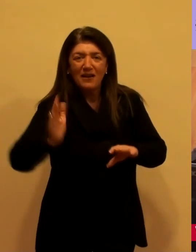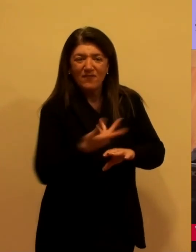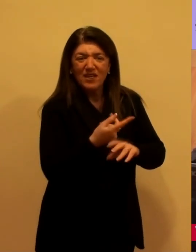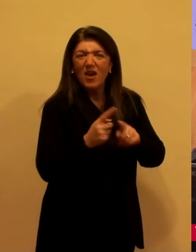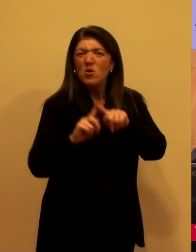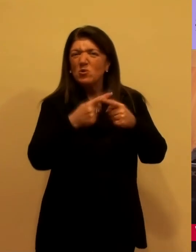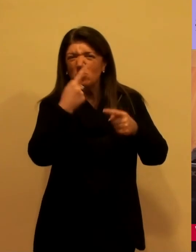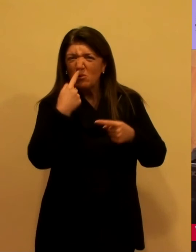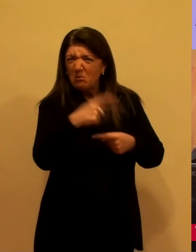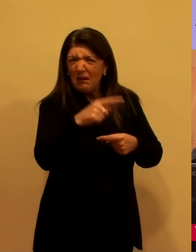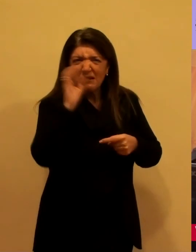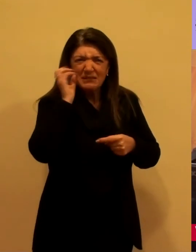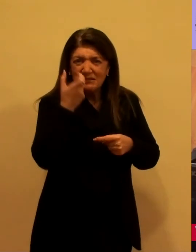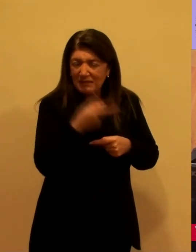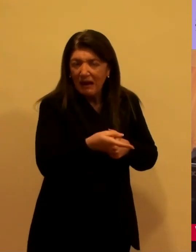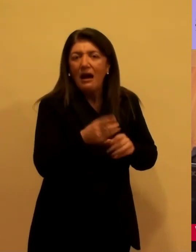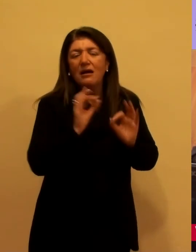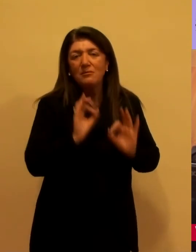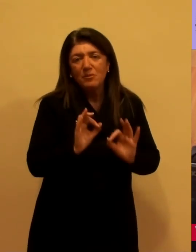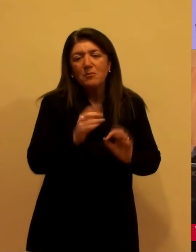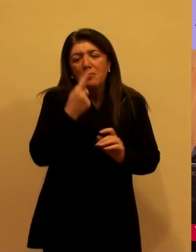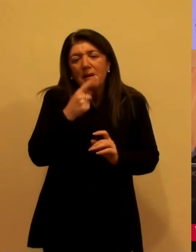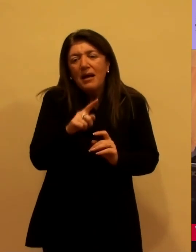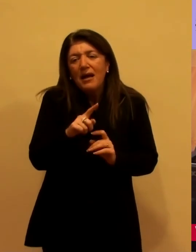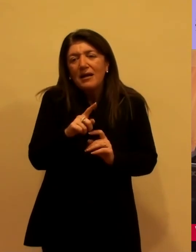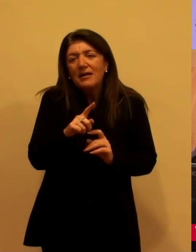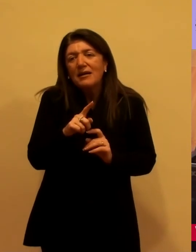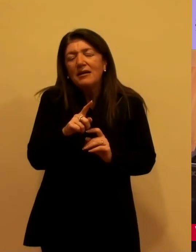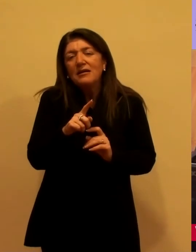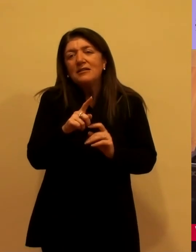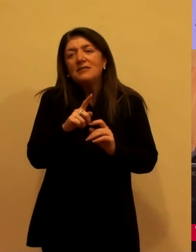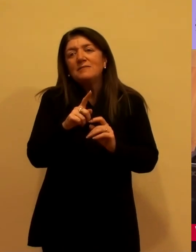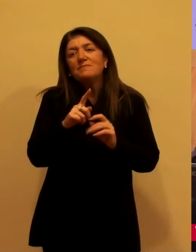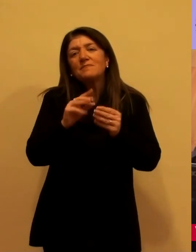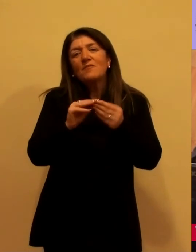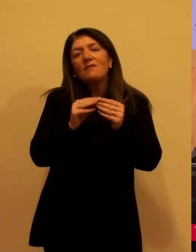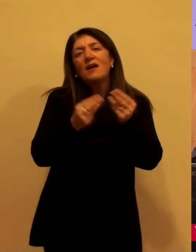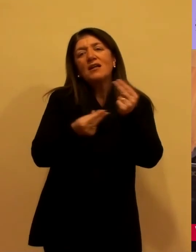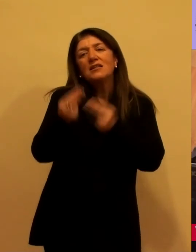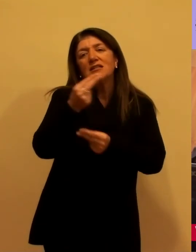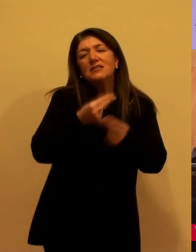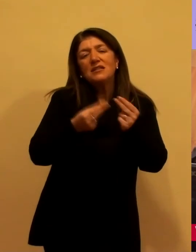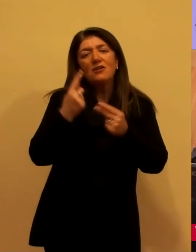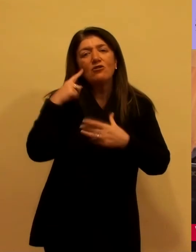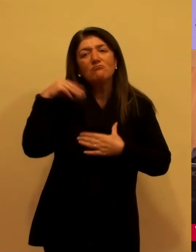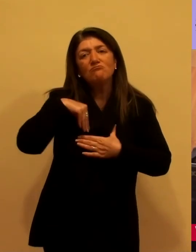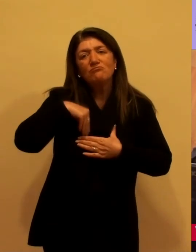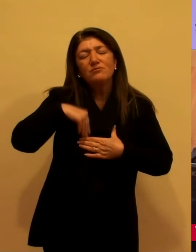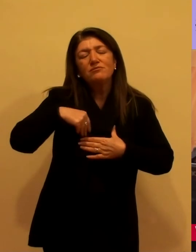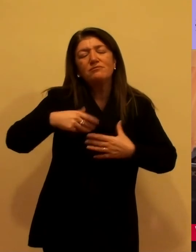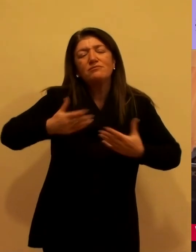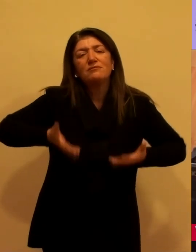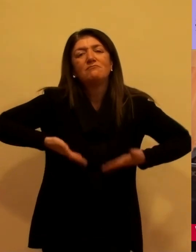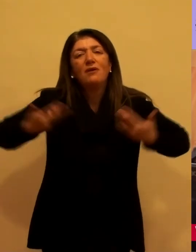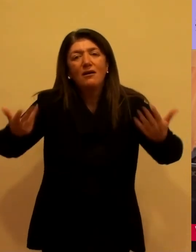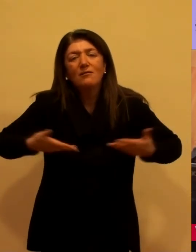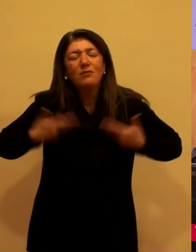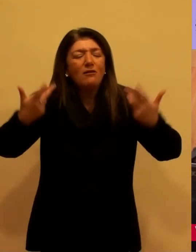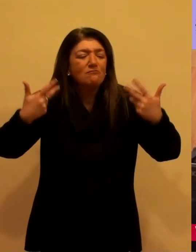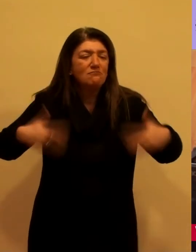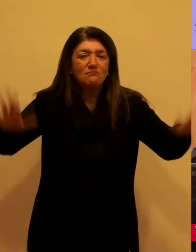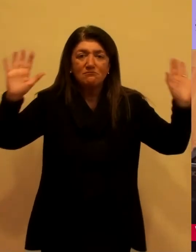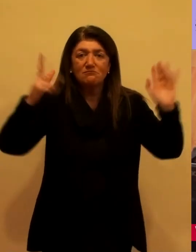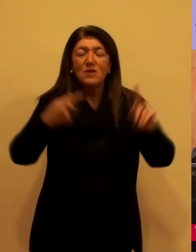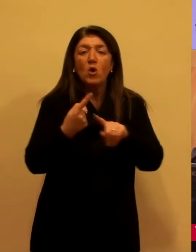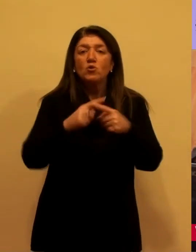strani, ma proprio perché non fossero legati a una figura, un disegnino, ma proprio perché si lasciassero andare, quindi con questi strumenti un